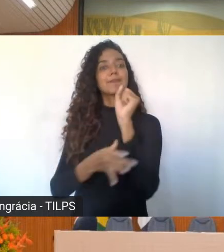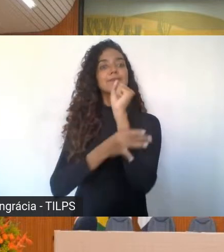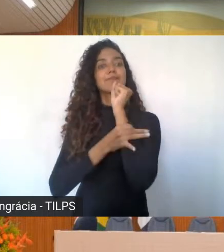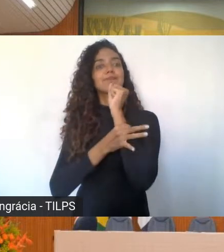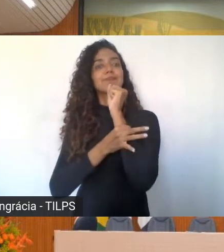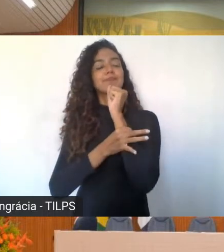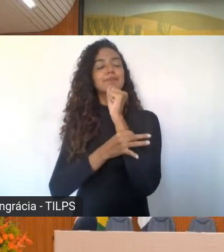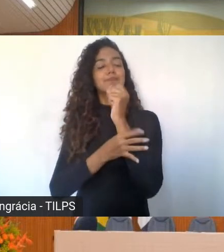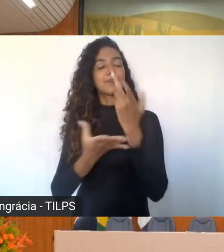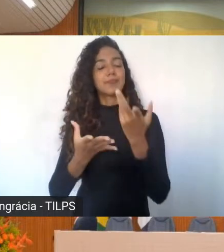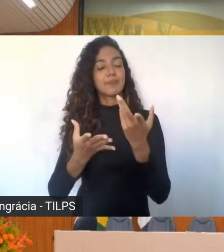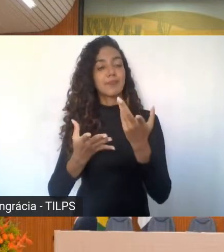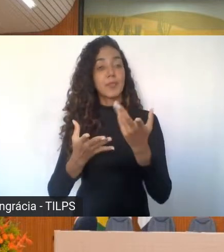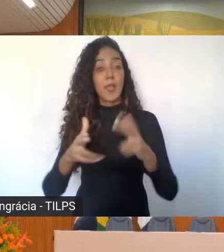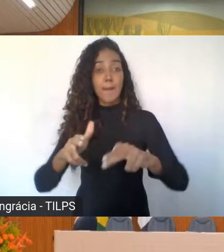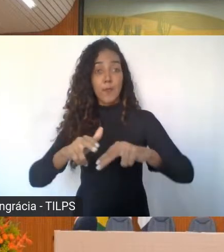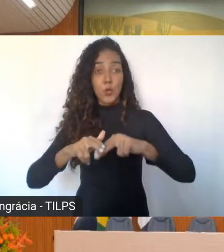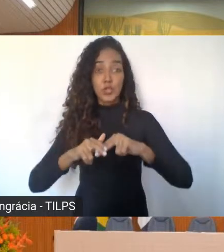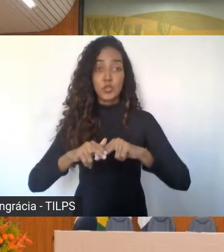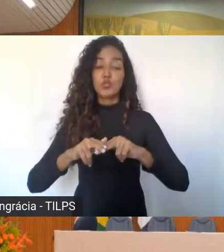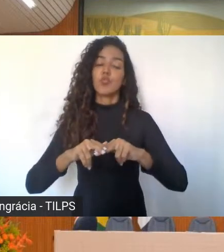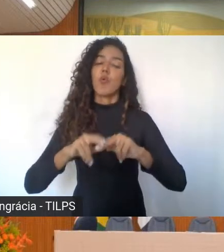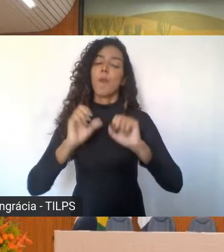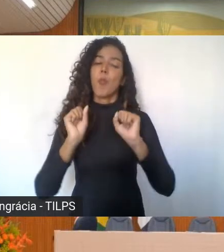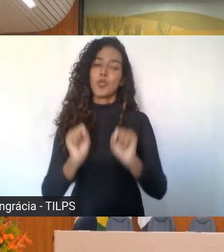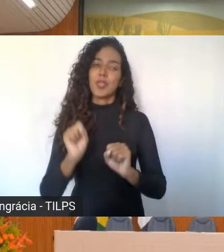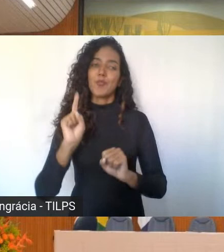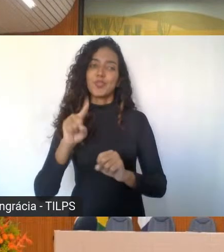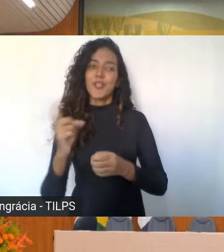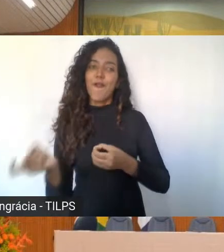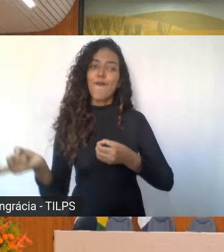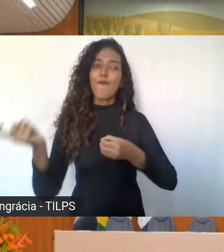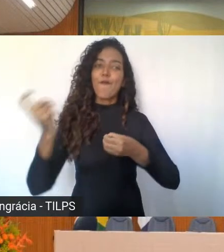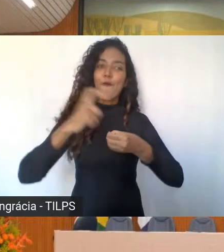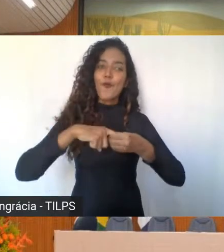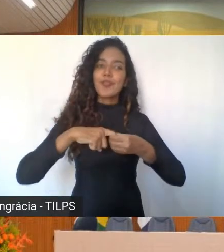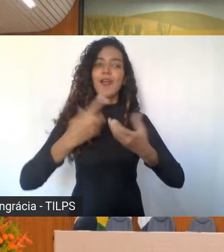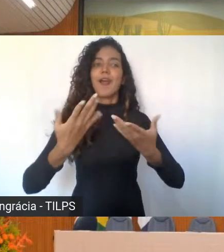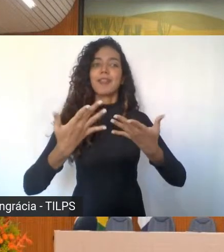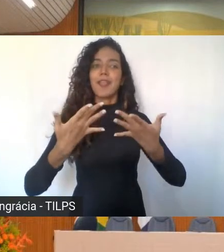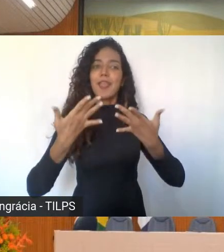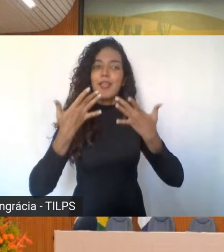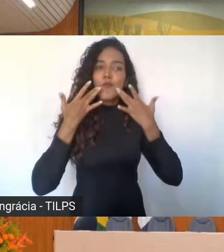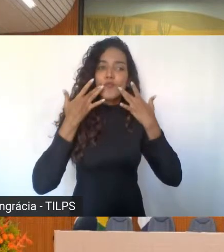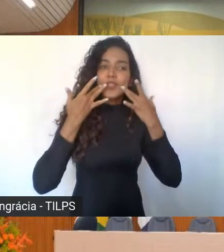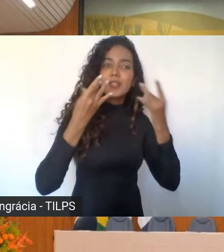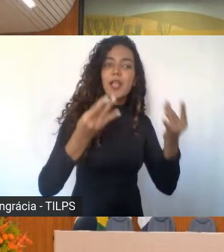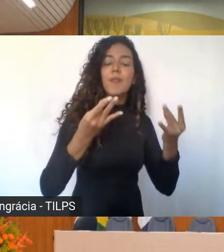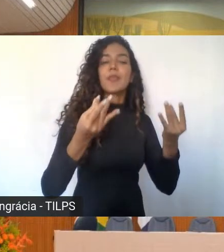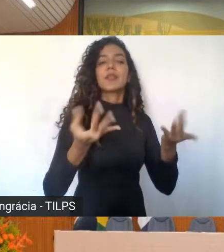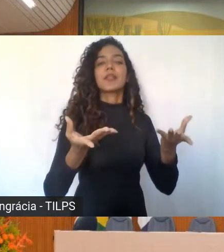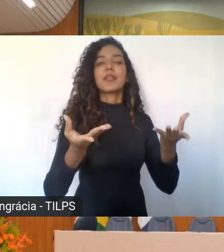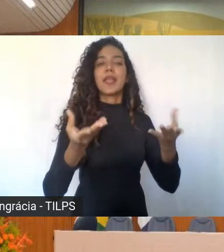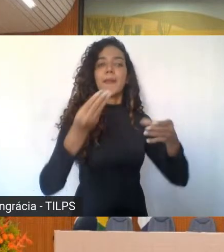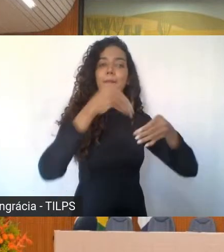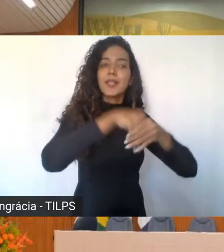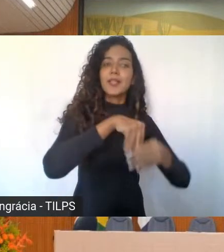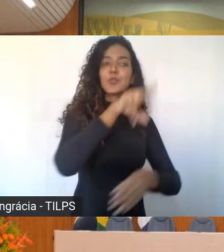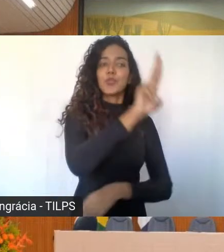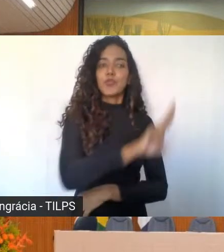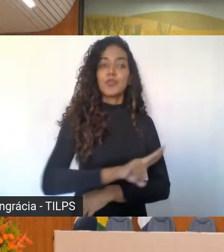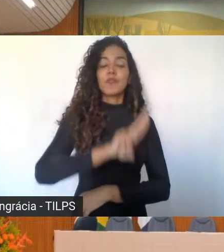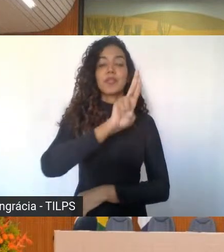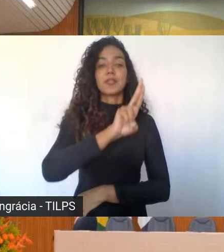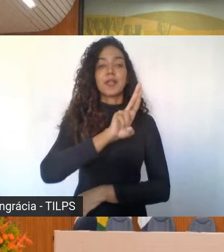Dessa forma, nós poderemos retornar fisicamente ao convívio do espaço universitário e tendo